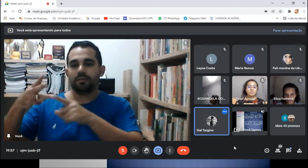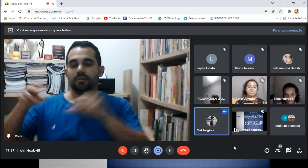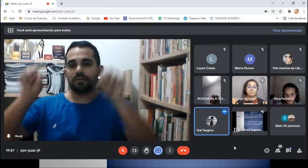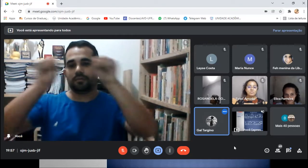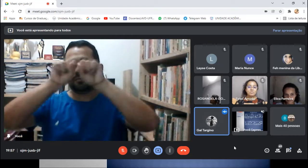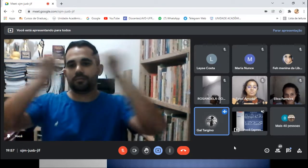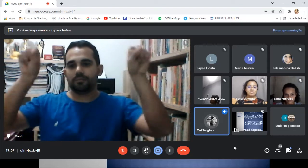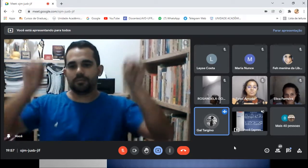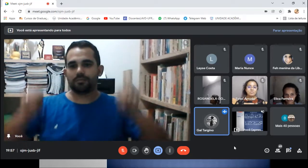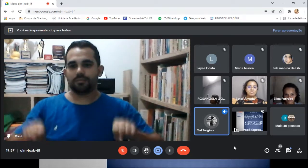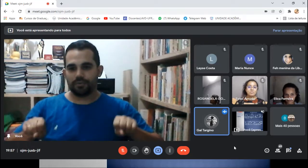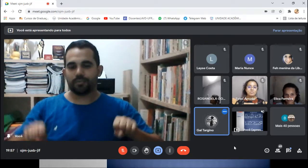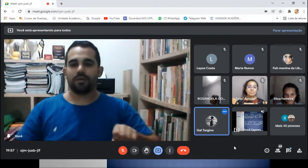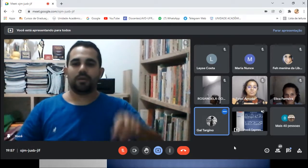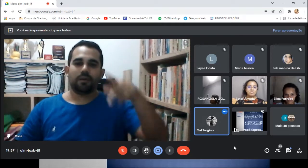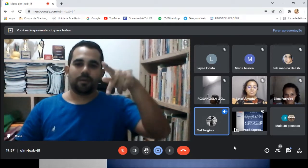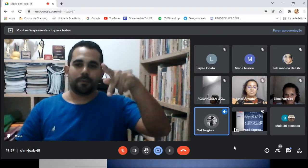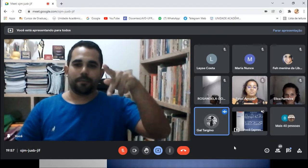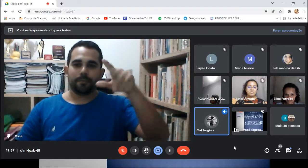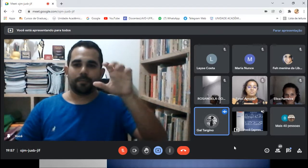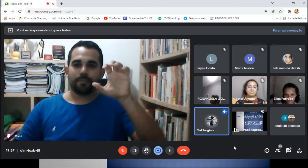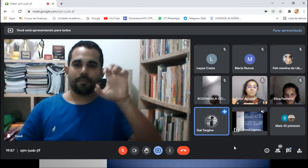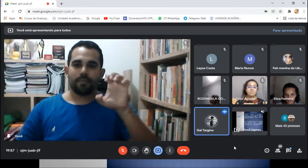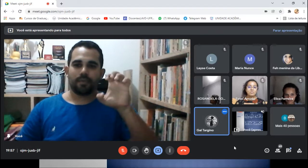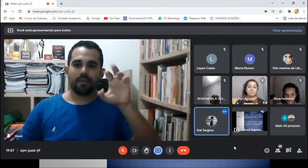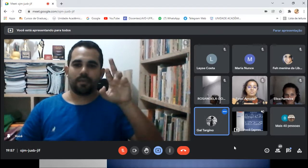E o terceiro é o sistema